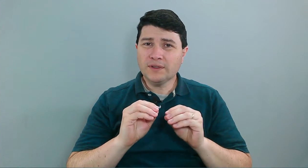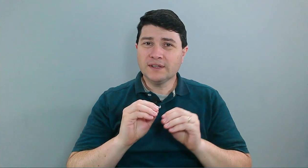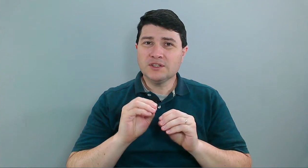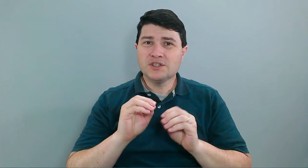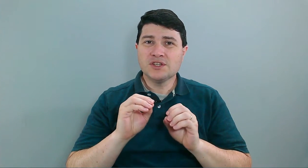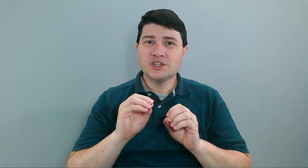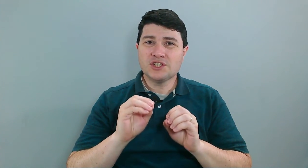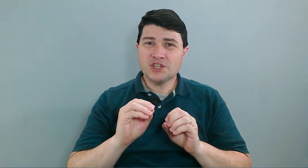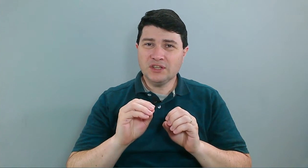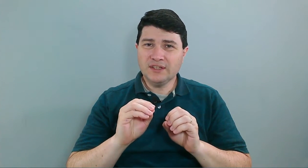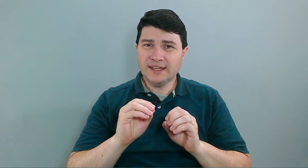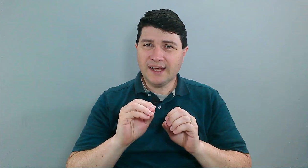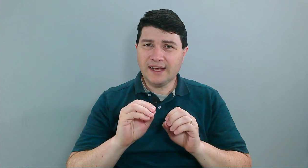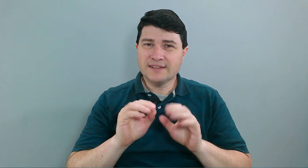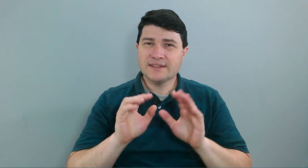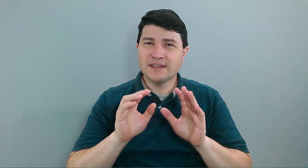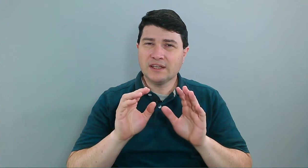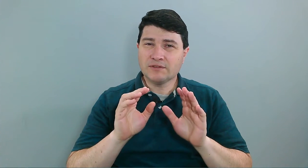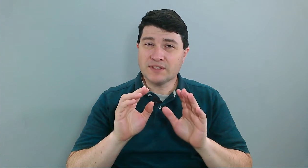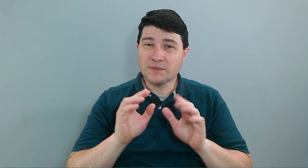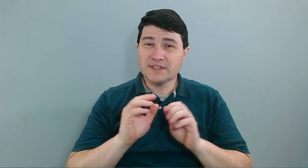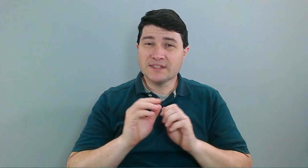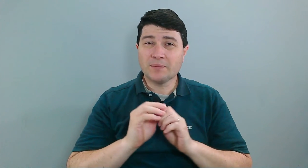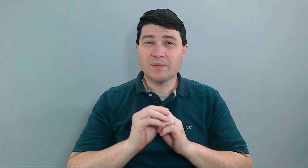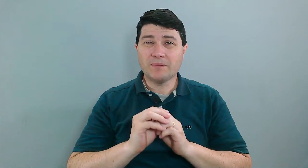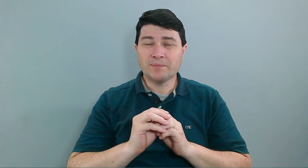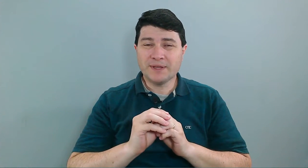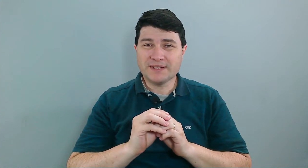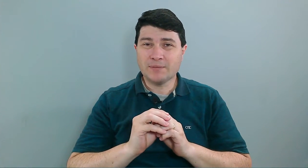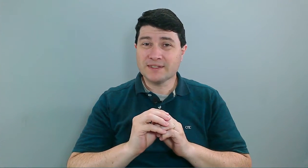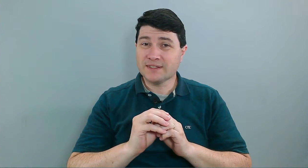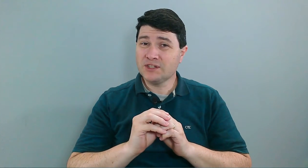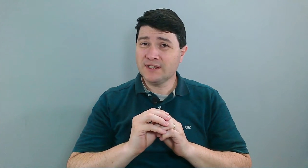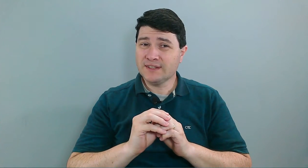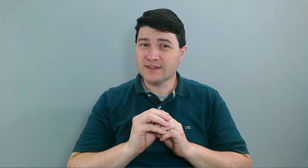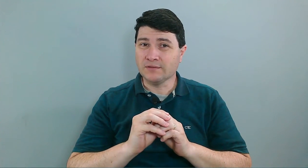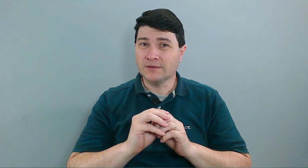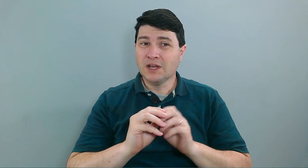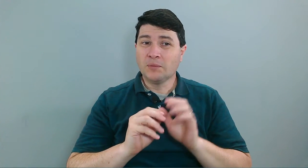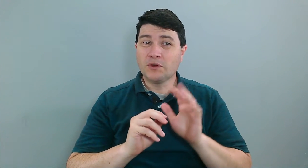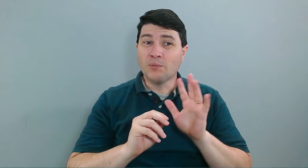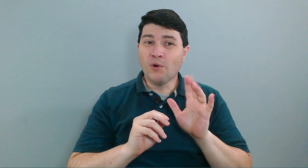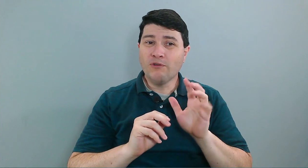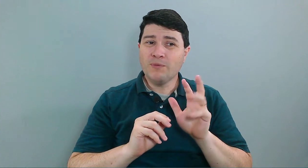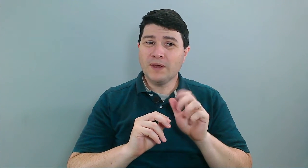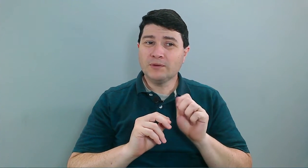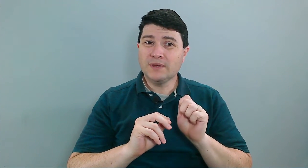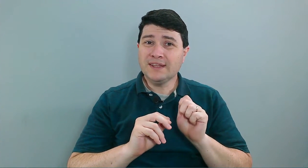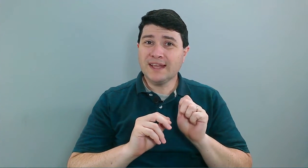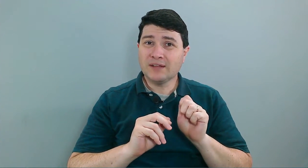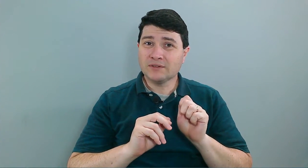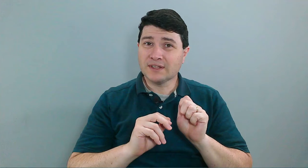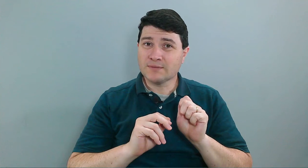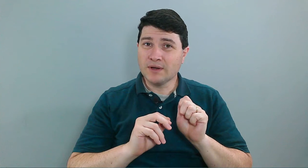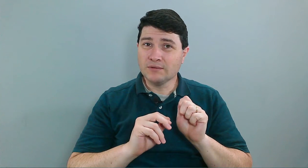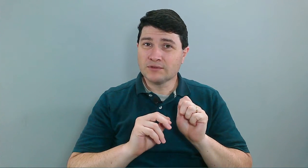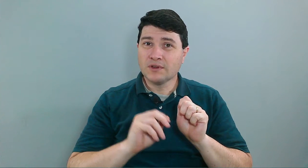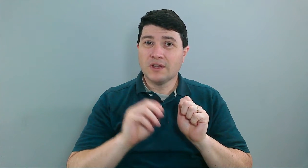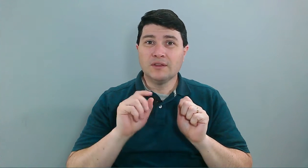importante, cheio de detalhes, que você precisa prestar bastante atenção. Porque o movimento interno das mãos não